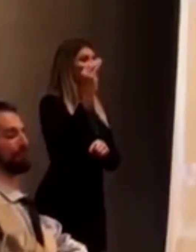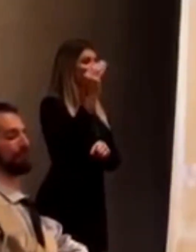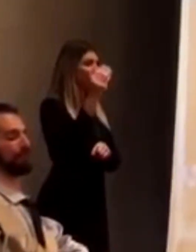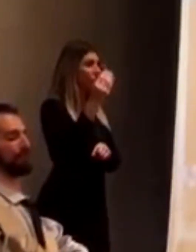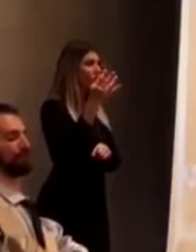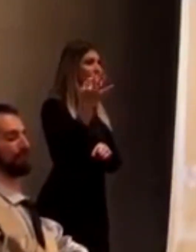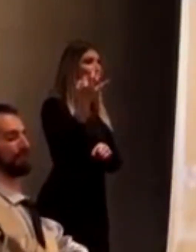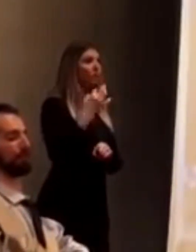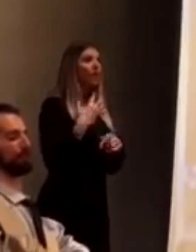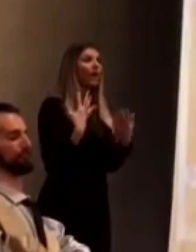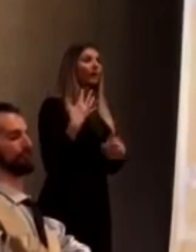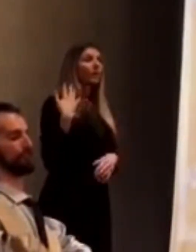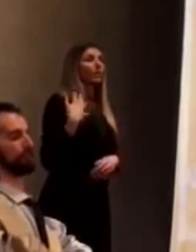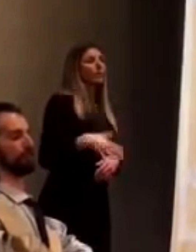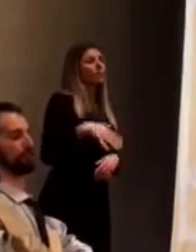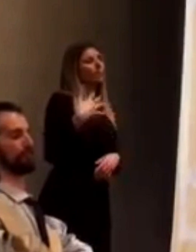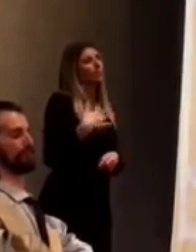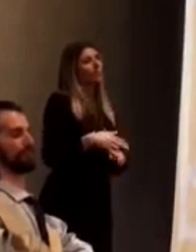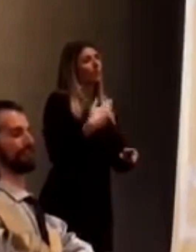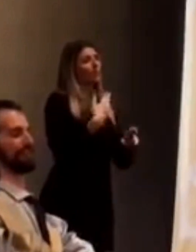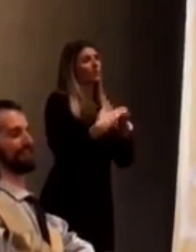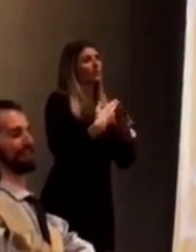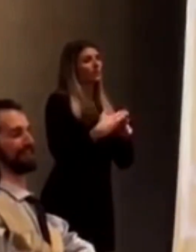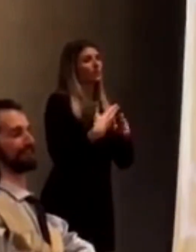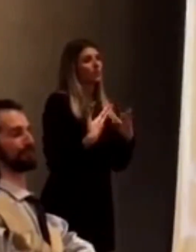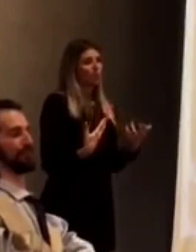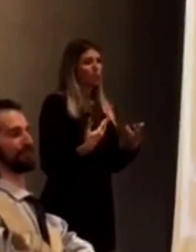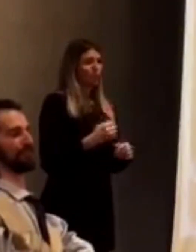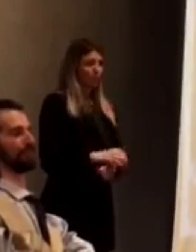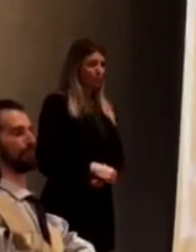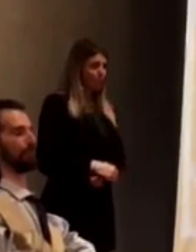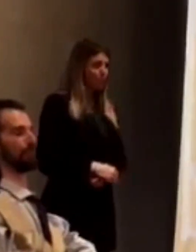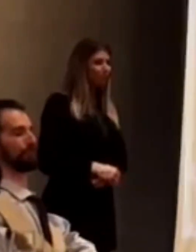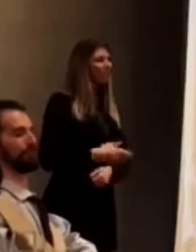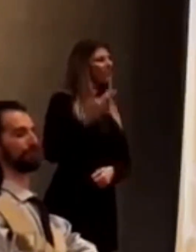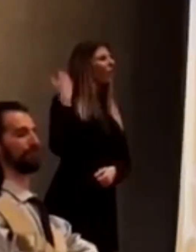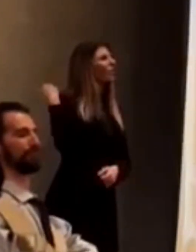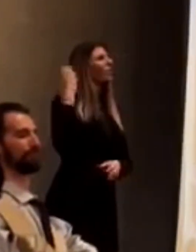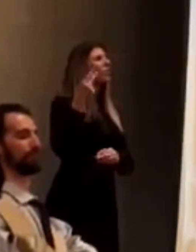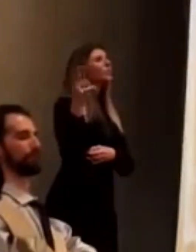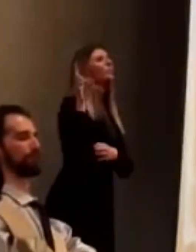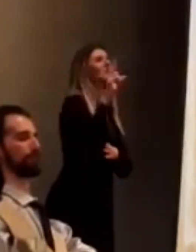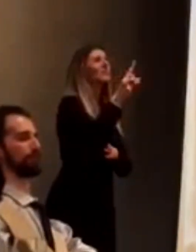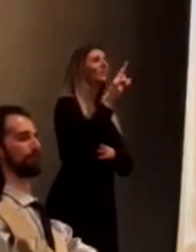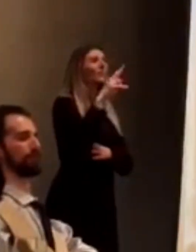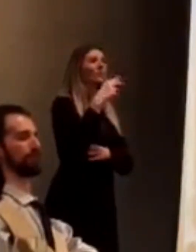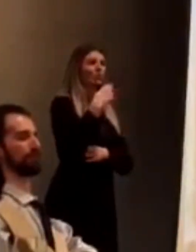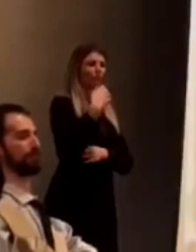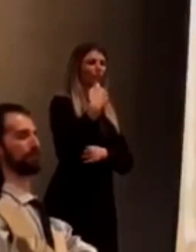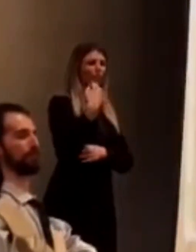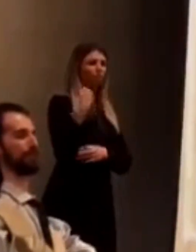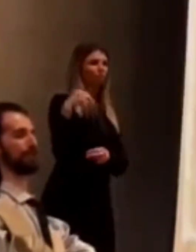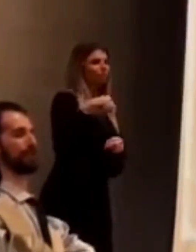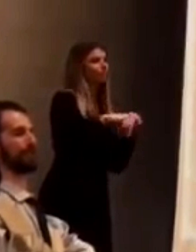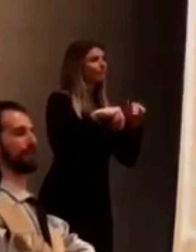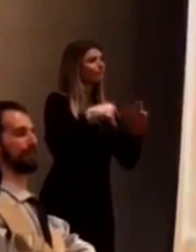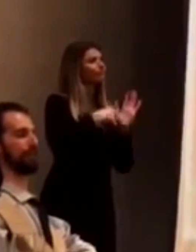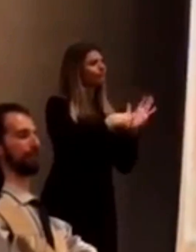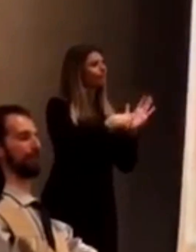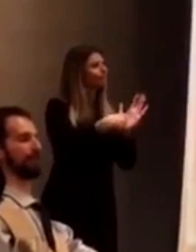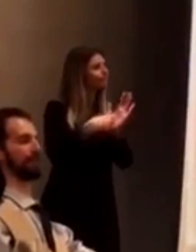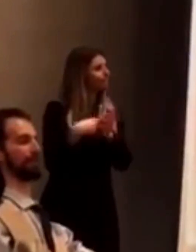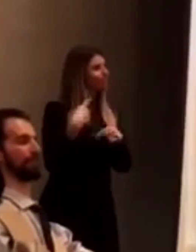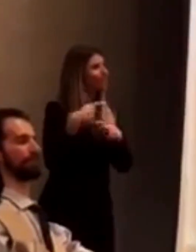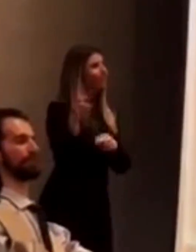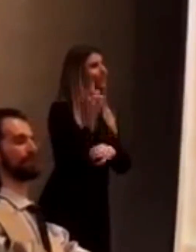Ήταν κάτι φοβερό επάνω στη σκηνή που παρουσίαζε του 42 υποψηφίους του Ευρωπαϊκού Κοινοβουλίου.